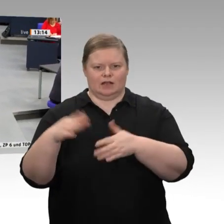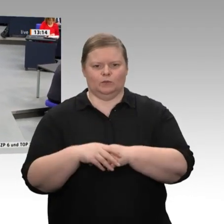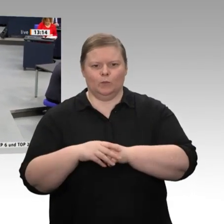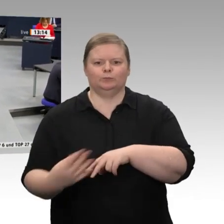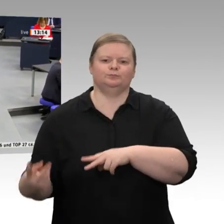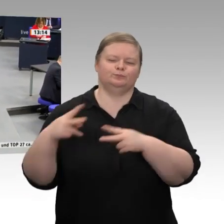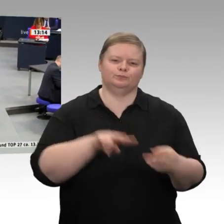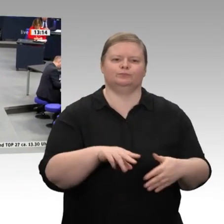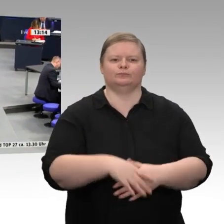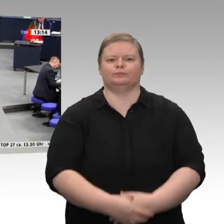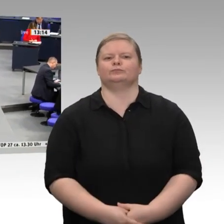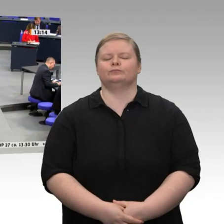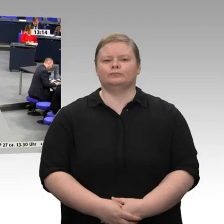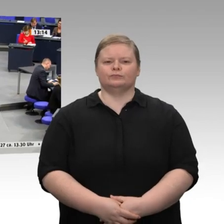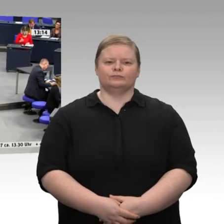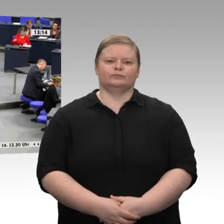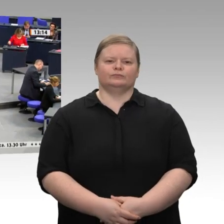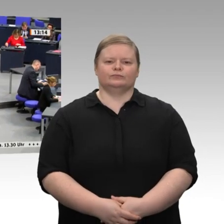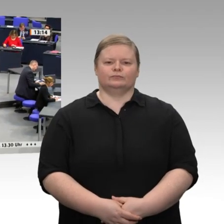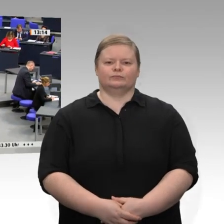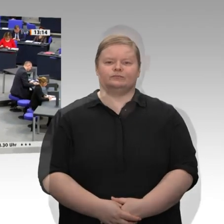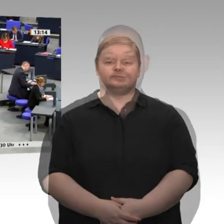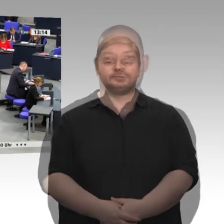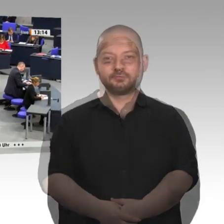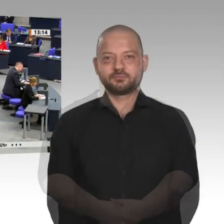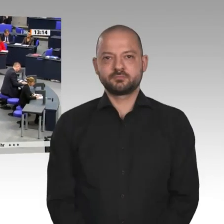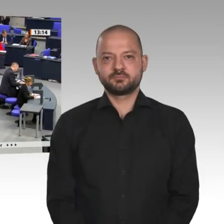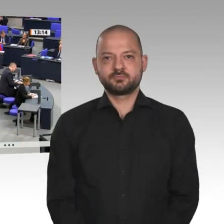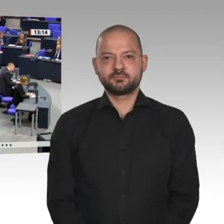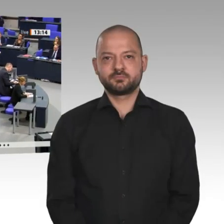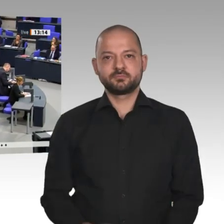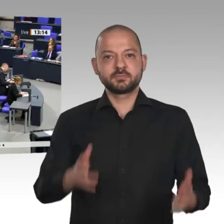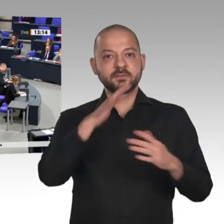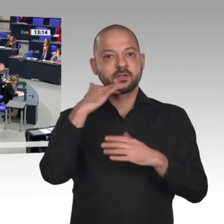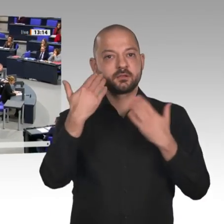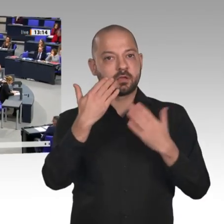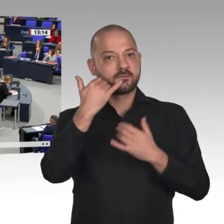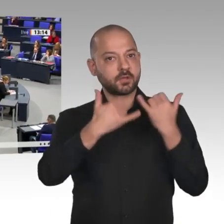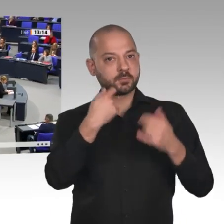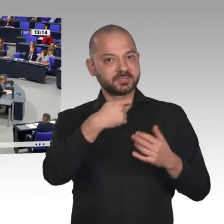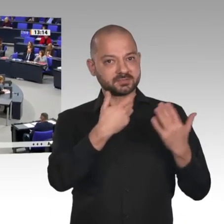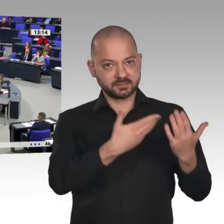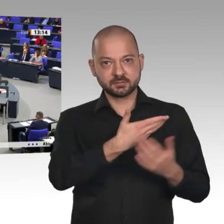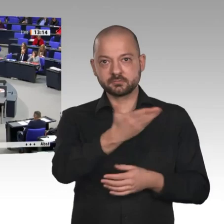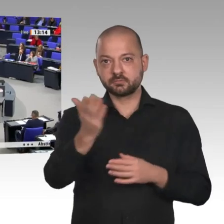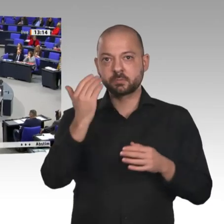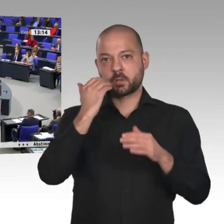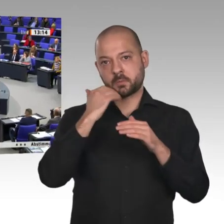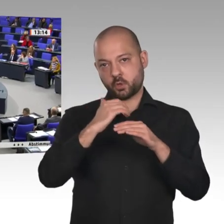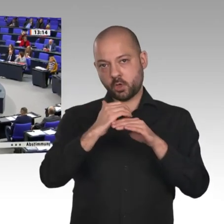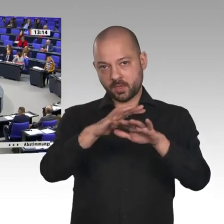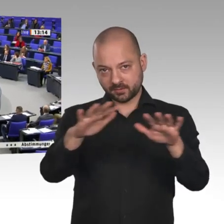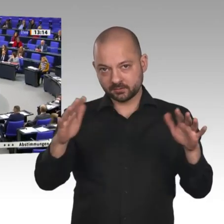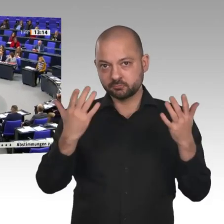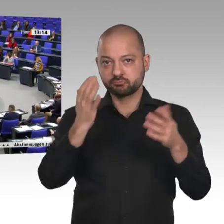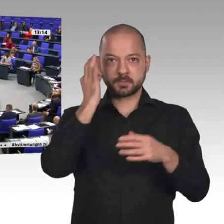Präsidentin, liebe Kolleginnen und Kollegen, meine sehr verehrten Damen und Herren. Uns liegen heute mehrere Anträge zur